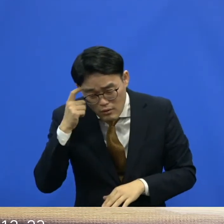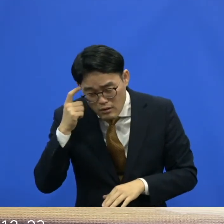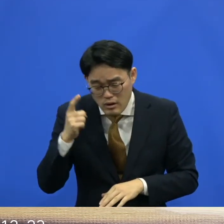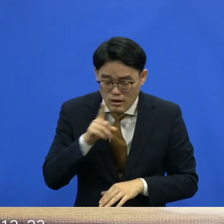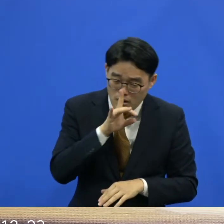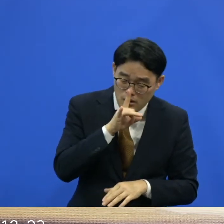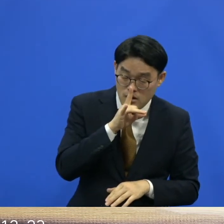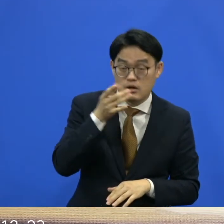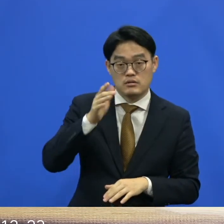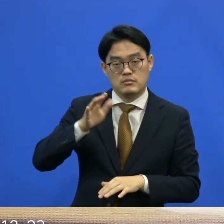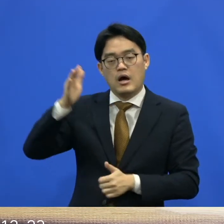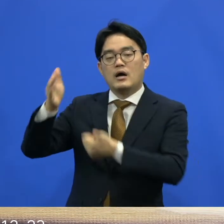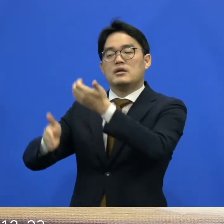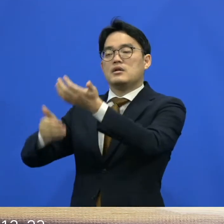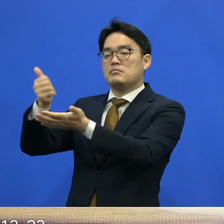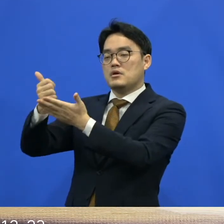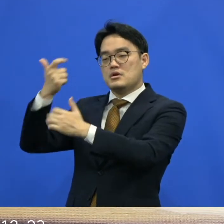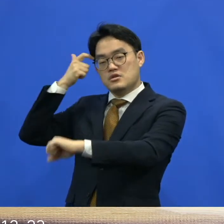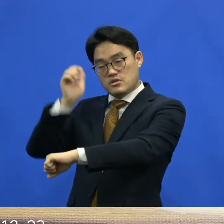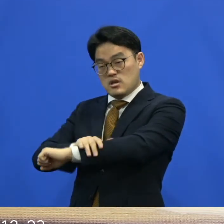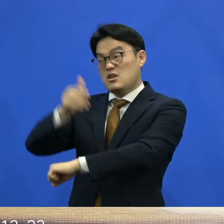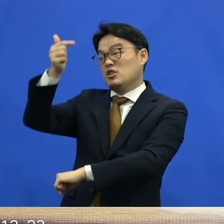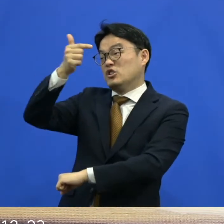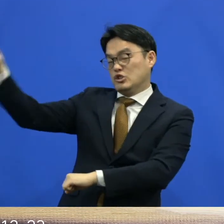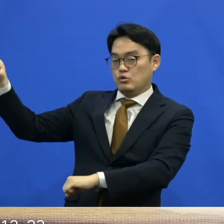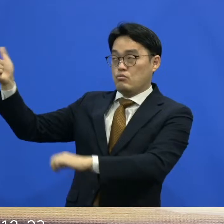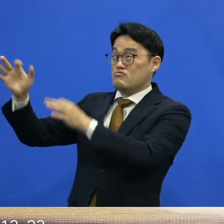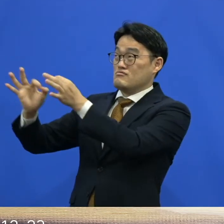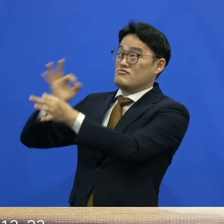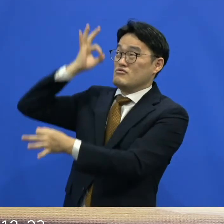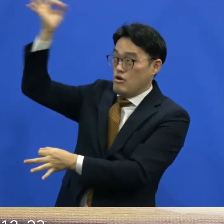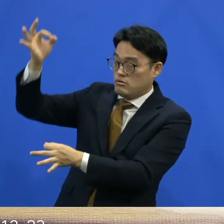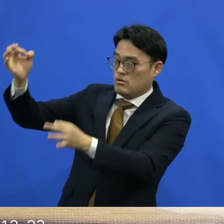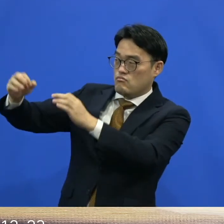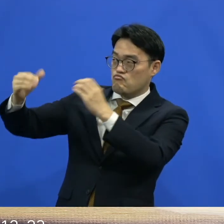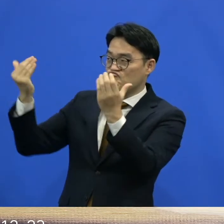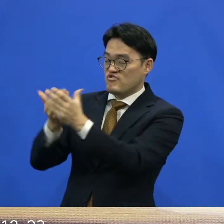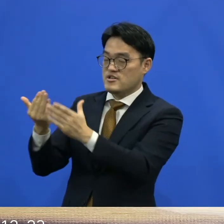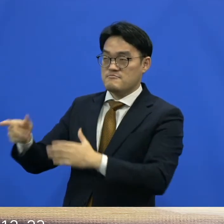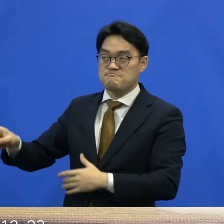사랑은 무궁하고 그분은 완전하신 분이시고,